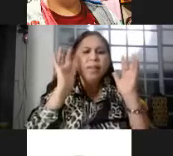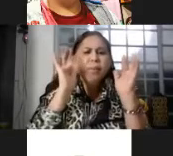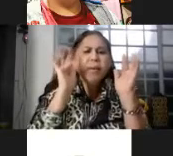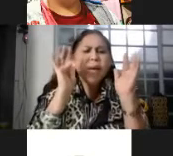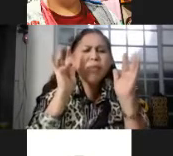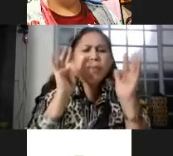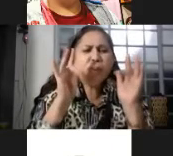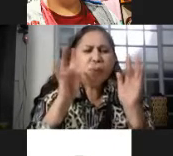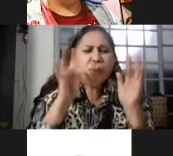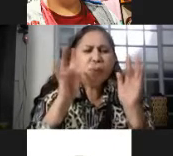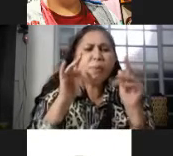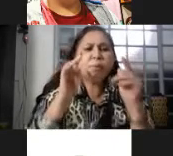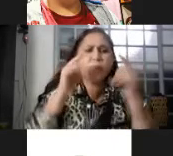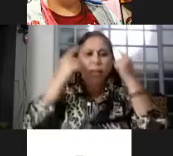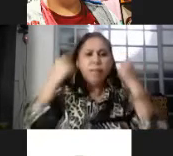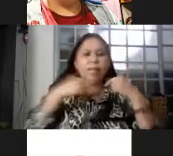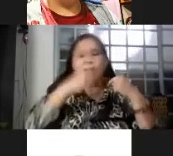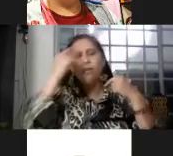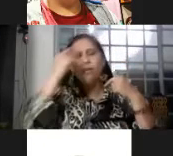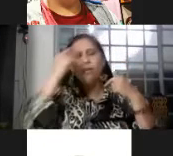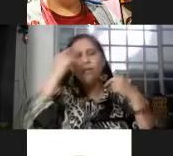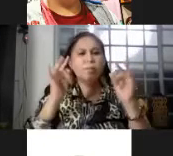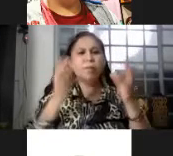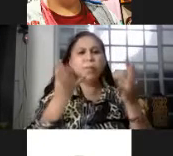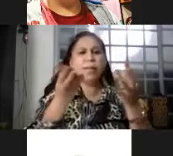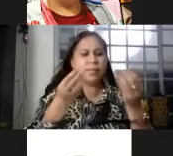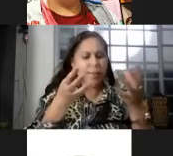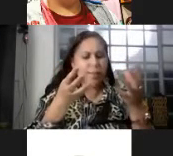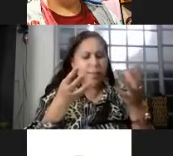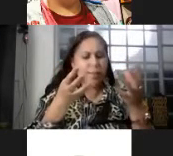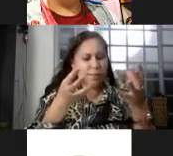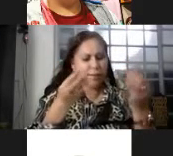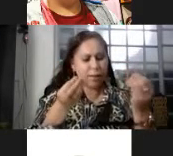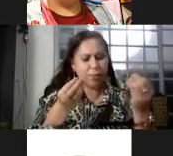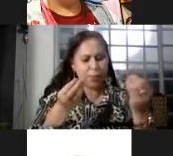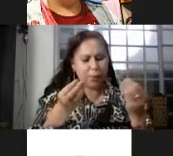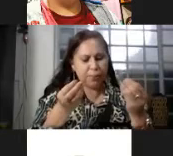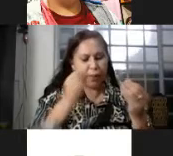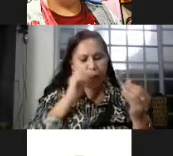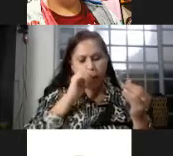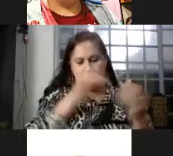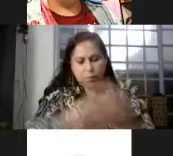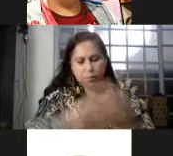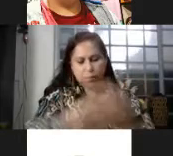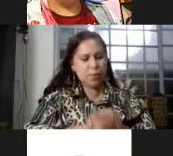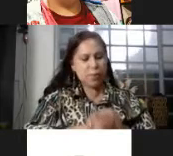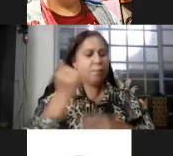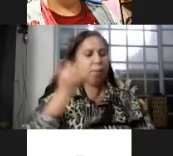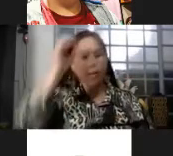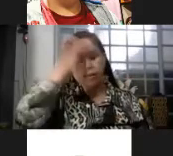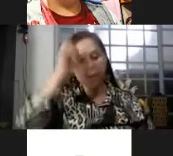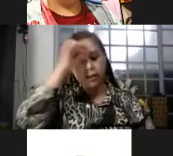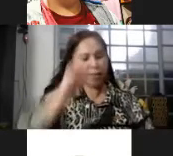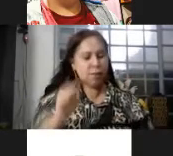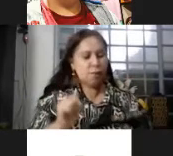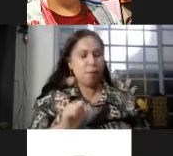namorar e namorar muito, né? Vai ter as expressões facial, não precisa esse sinal de muito. Por isso que é importante